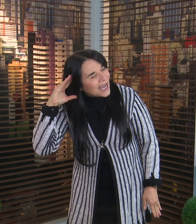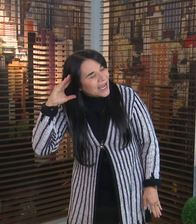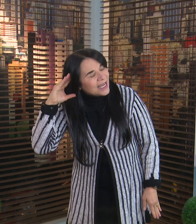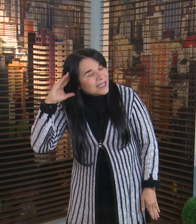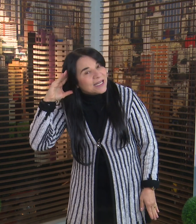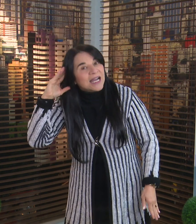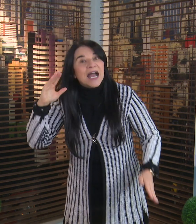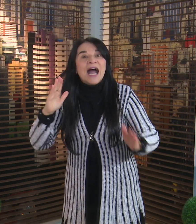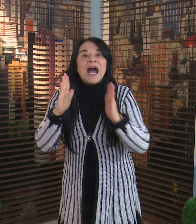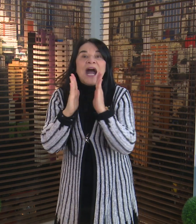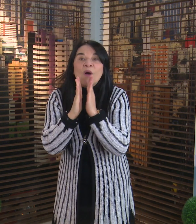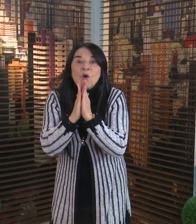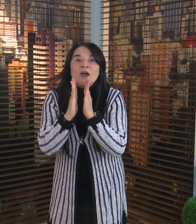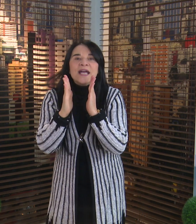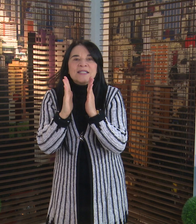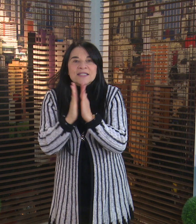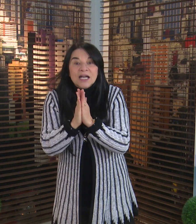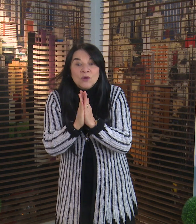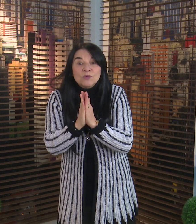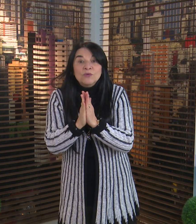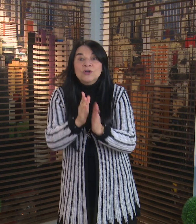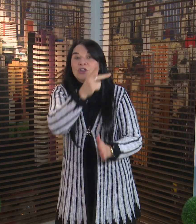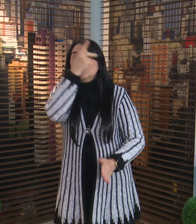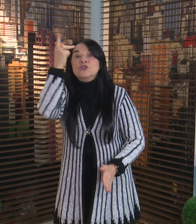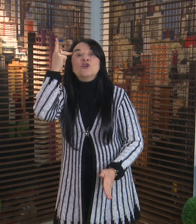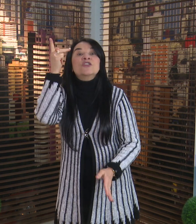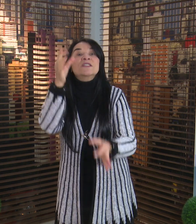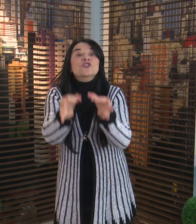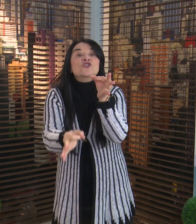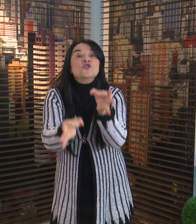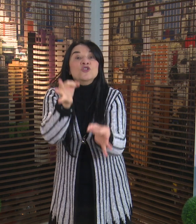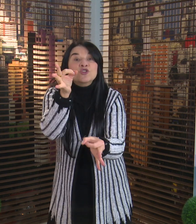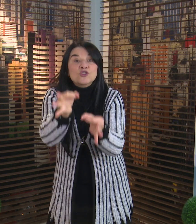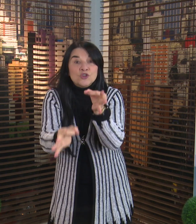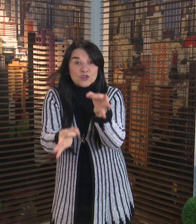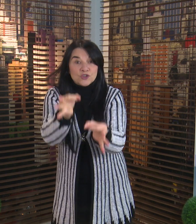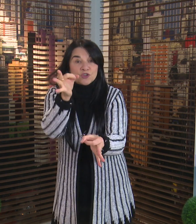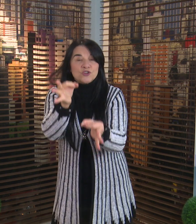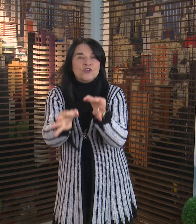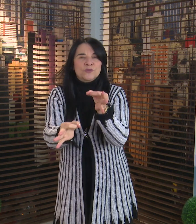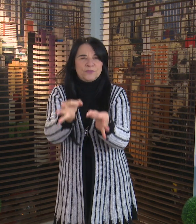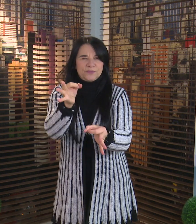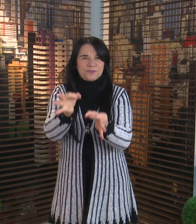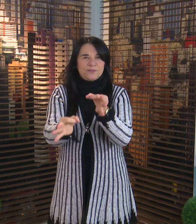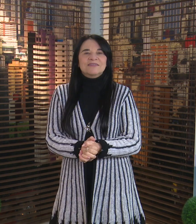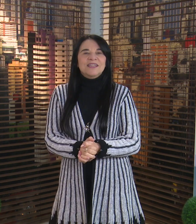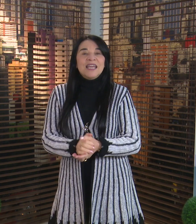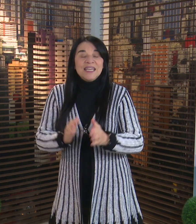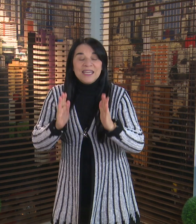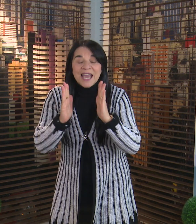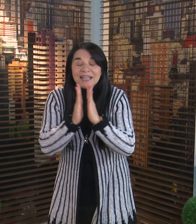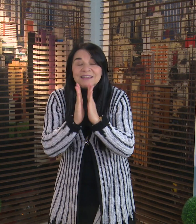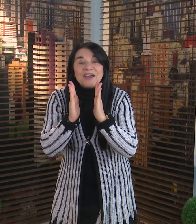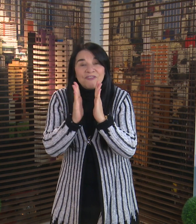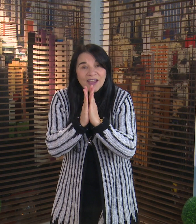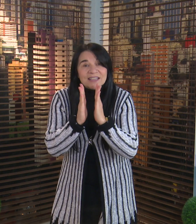escutará a oração dos justos. E através